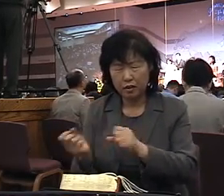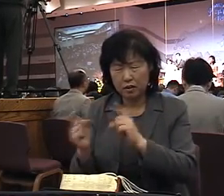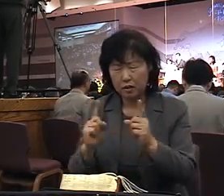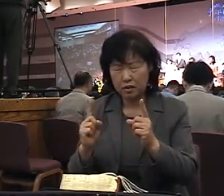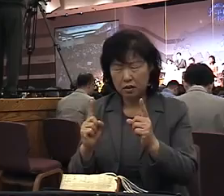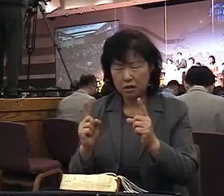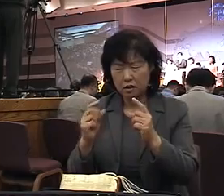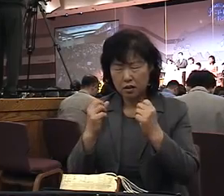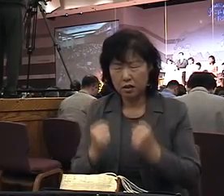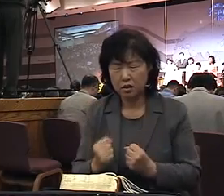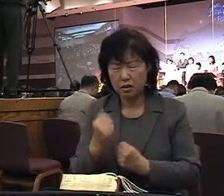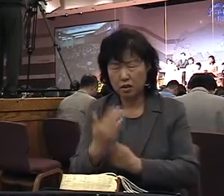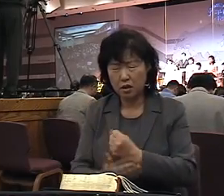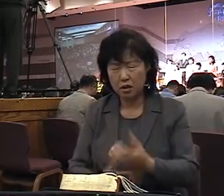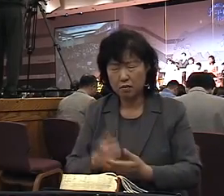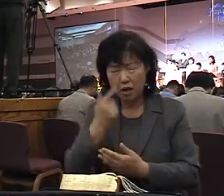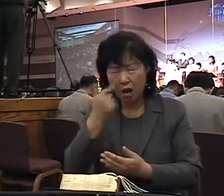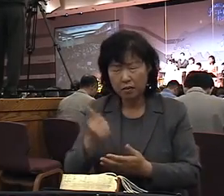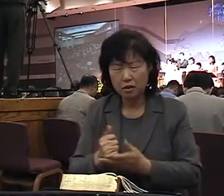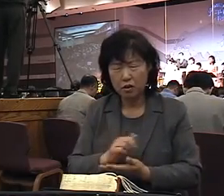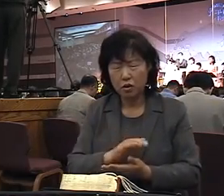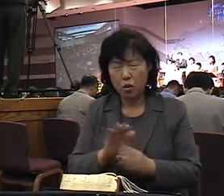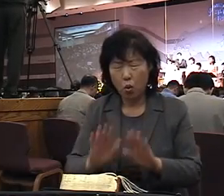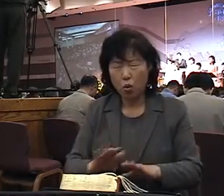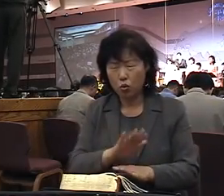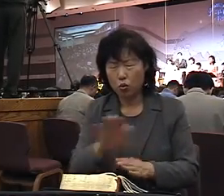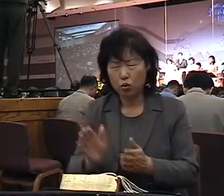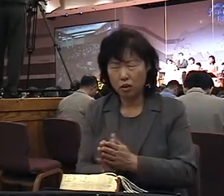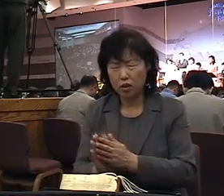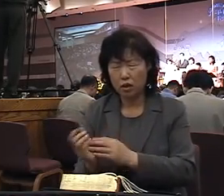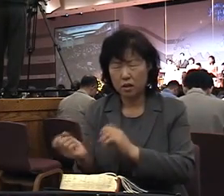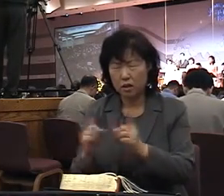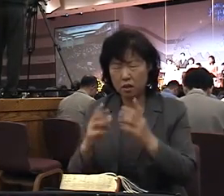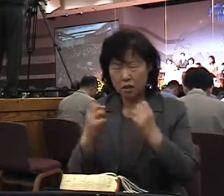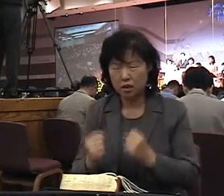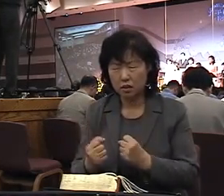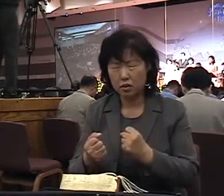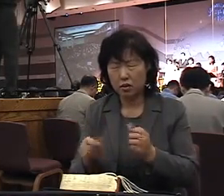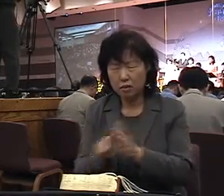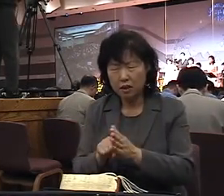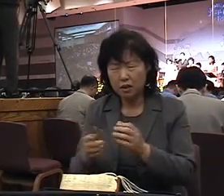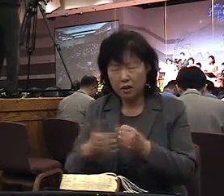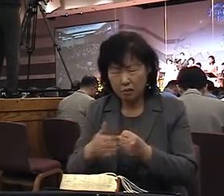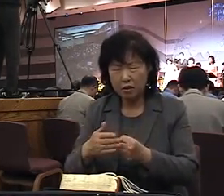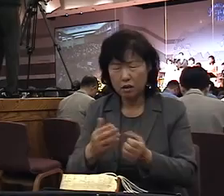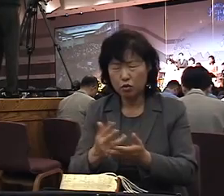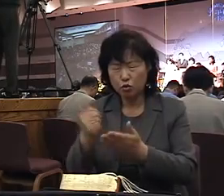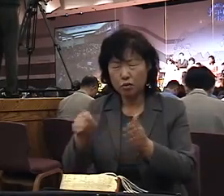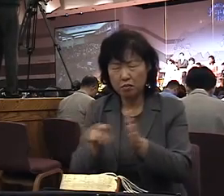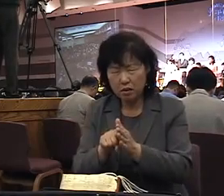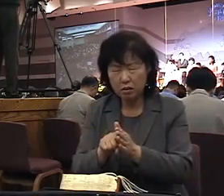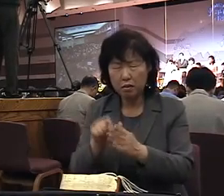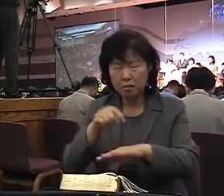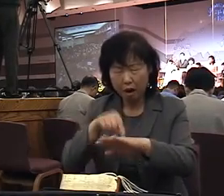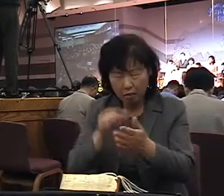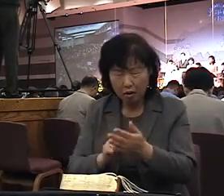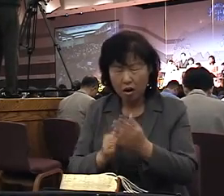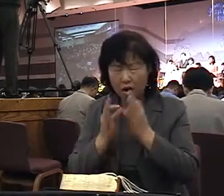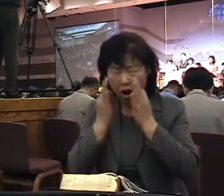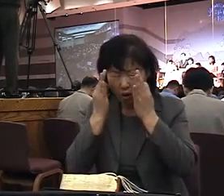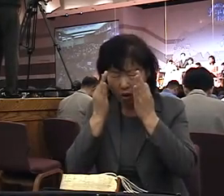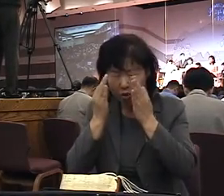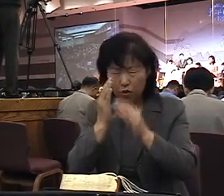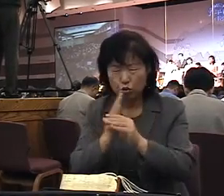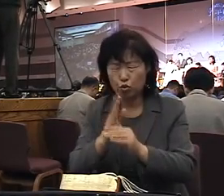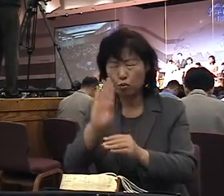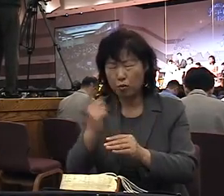살아계신 하나님 아버지, 오늘 우리가 하나님이 살아계심을 믿기 때문에 주님 믿는 마음으로 주님께 간구하며 충고 기도할